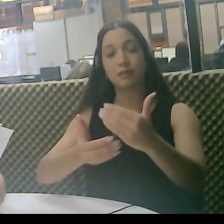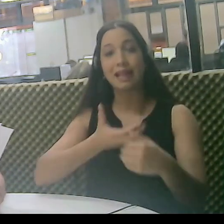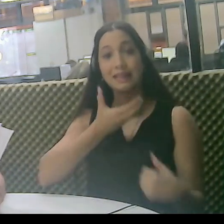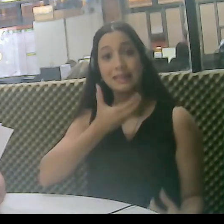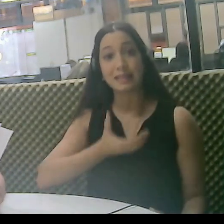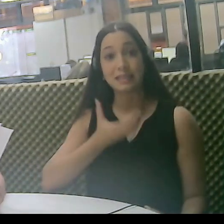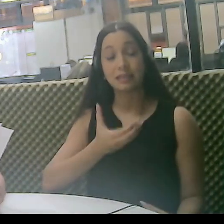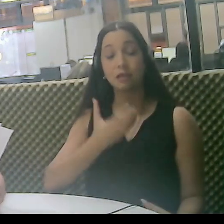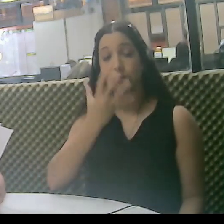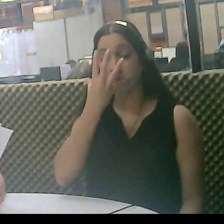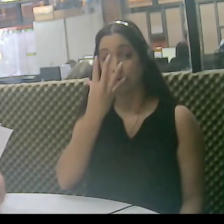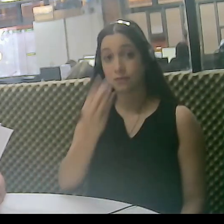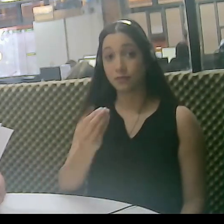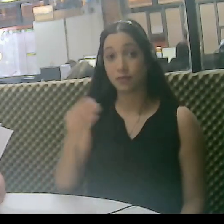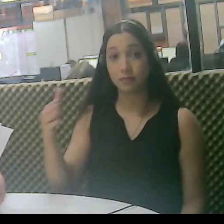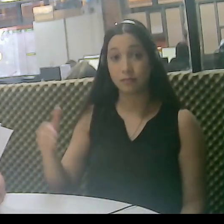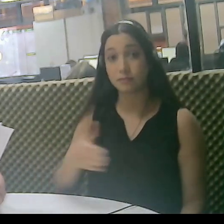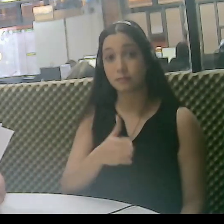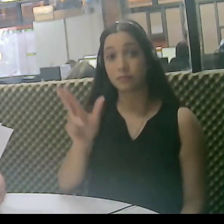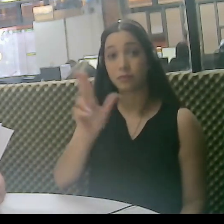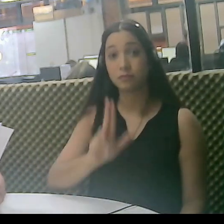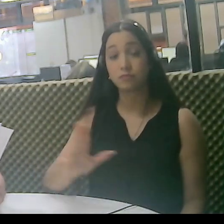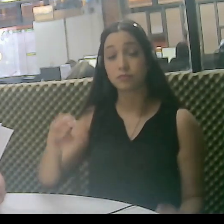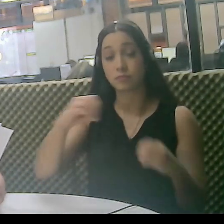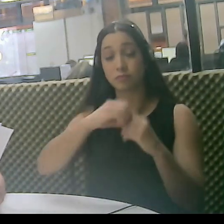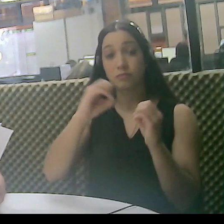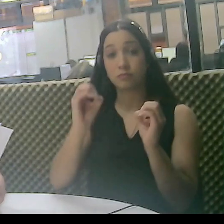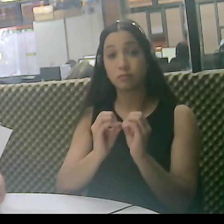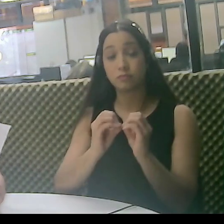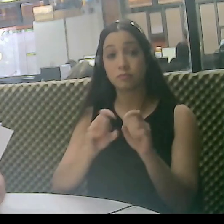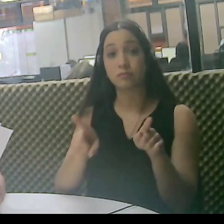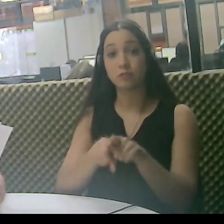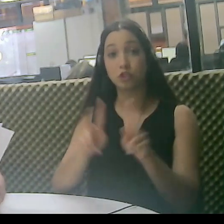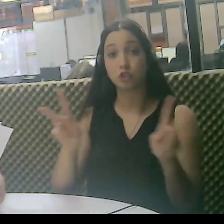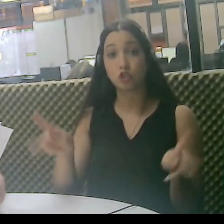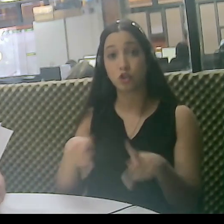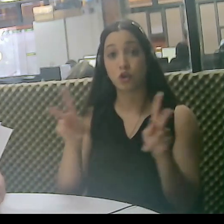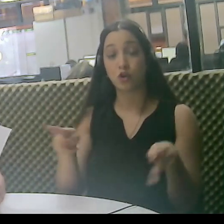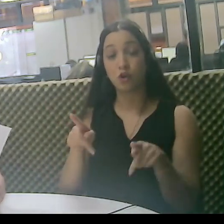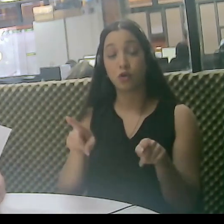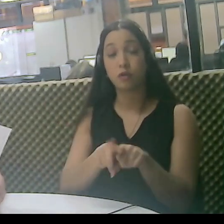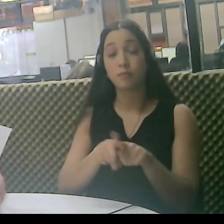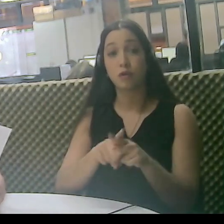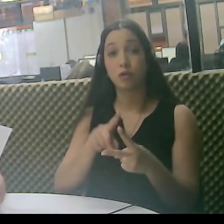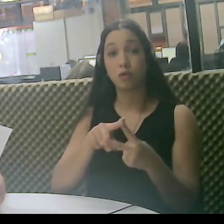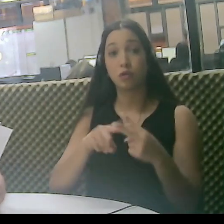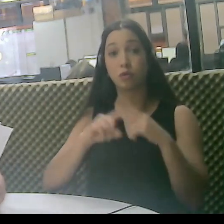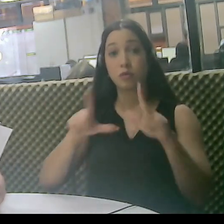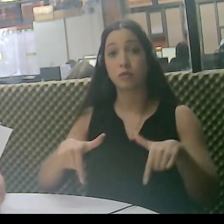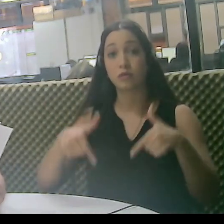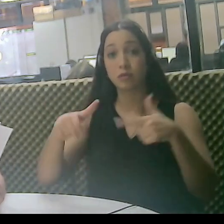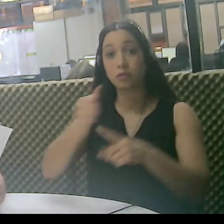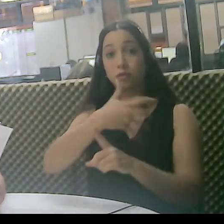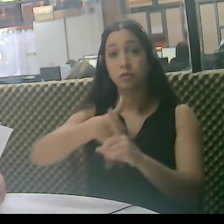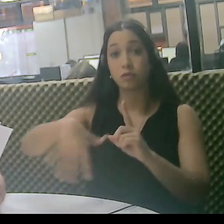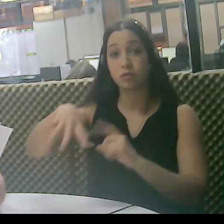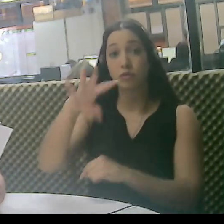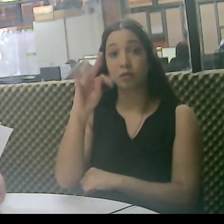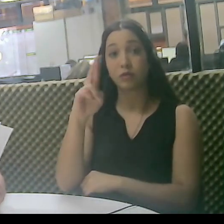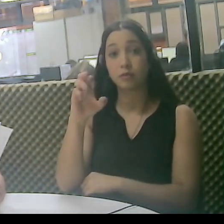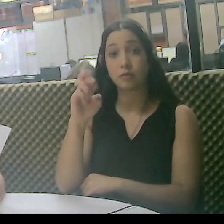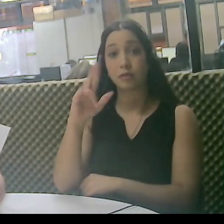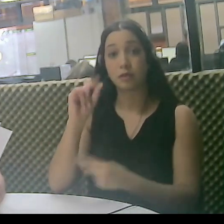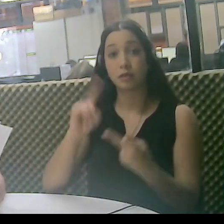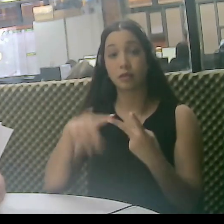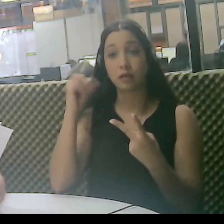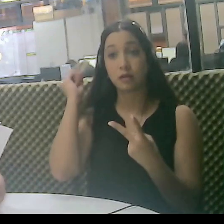o veículo passa pelo Uberlândia Shopping e Center Shopping, além de duas ações sociais nos bairros Tibere e